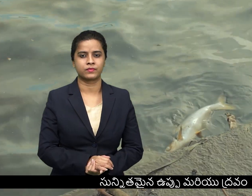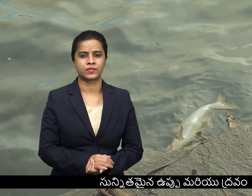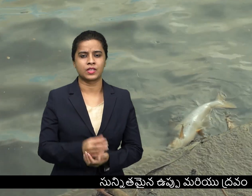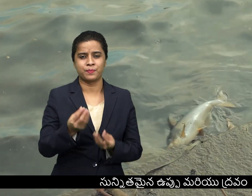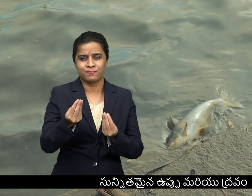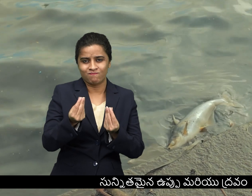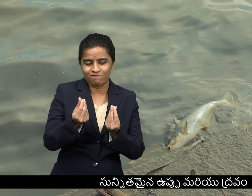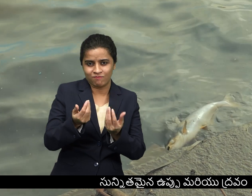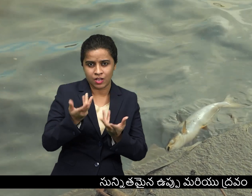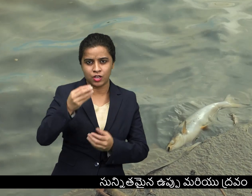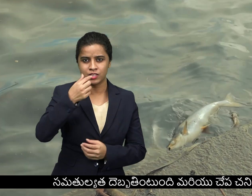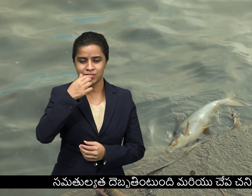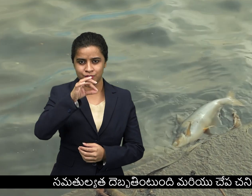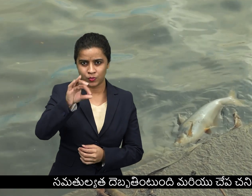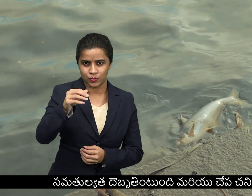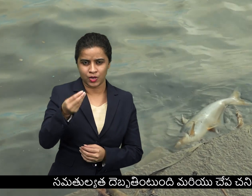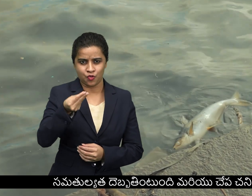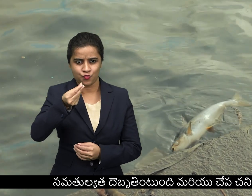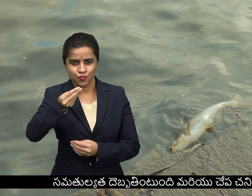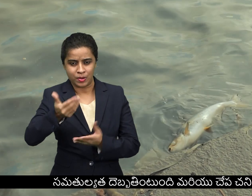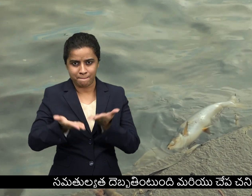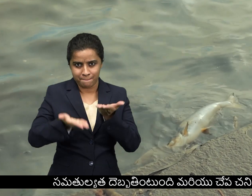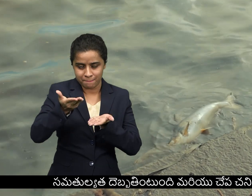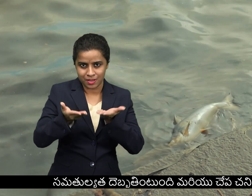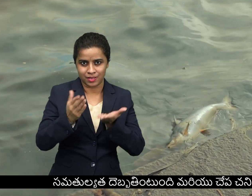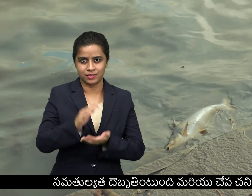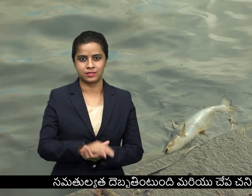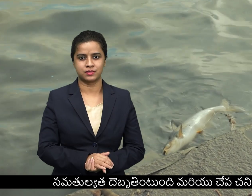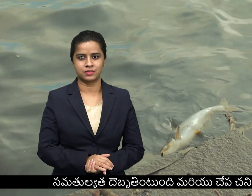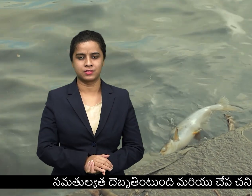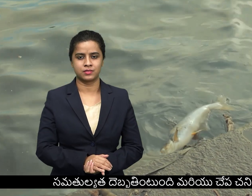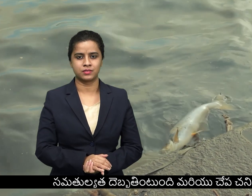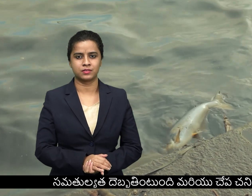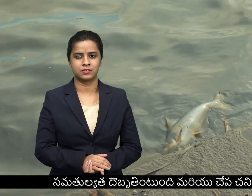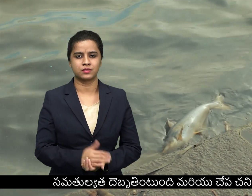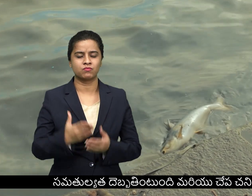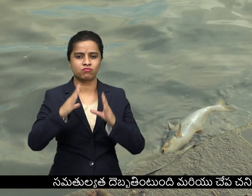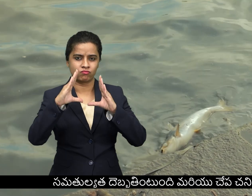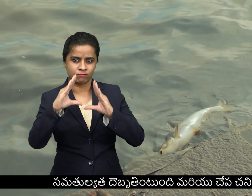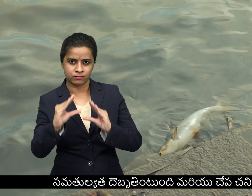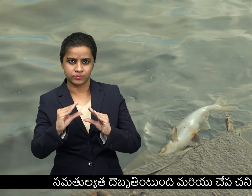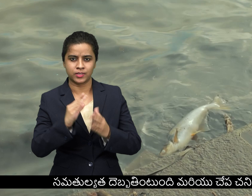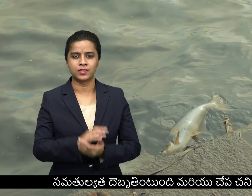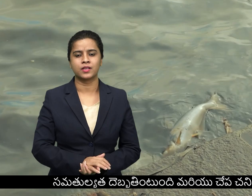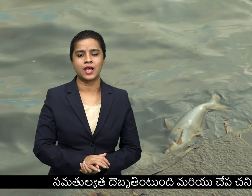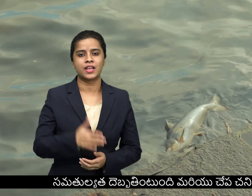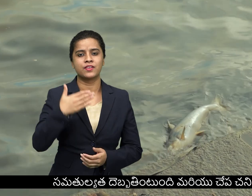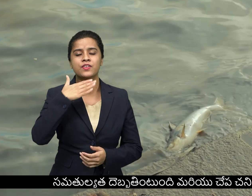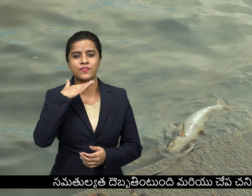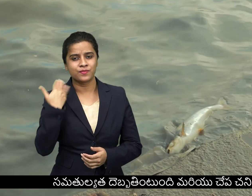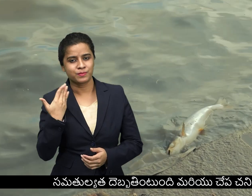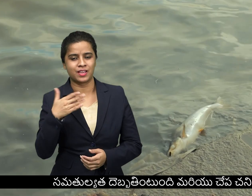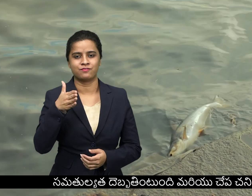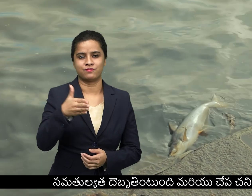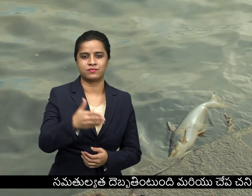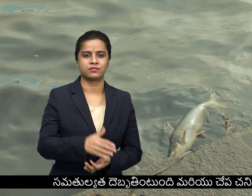సున్నితమైన ఉప్పు మరియు ద్రవం సమతుల్యత దెబ్బతింటుంది మరియు చేప చనిపోతుంది.